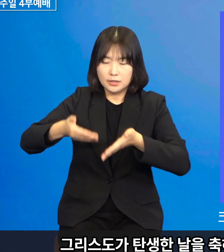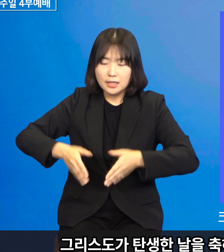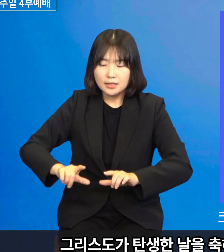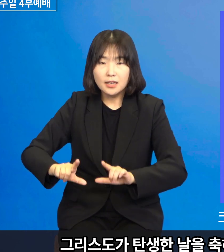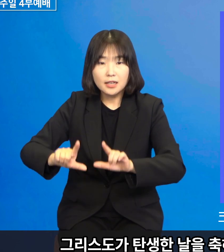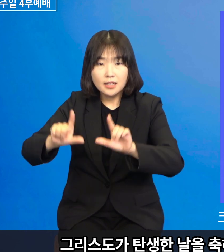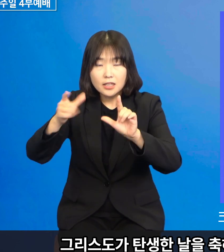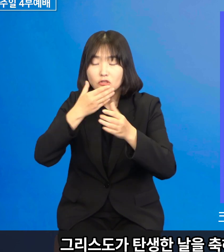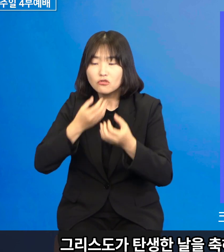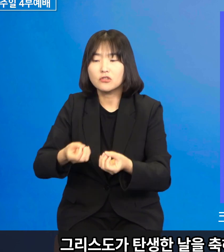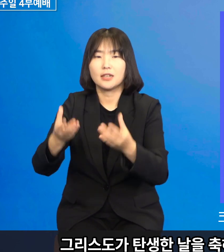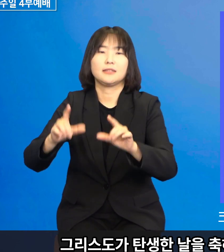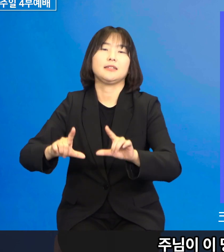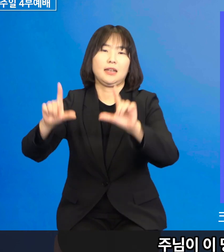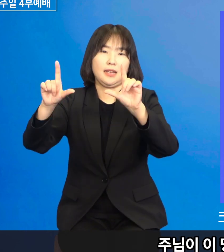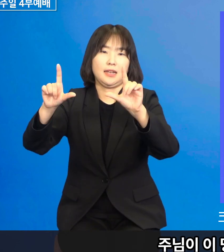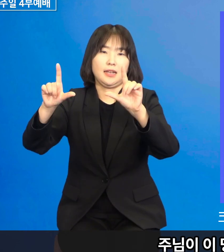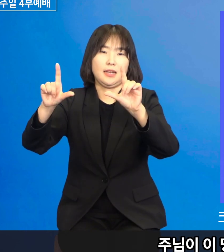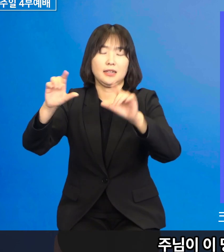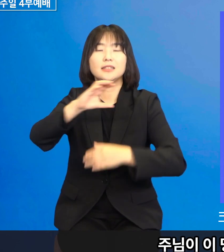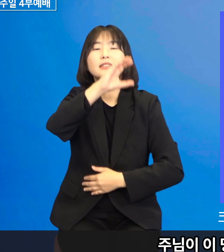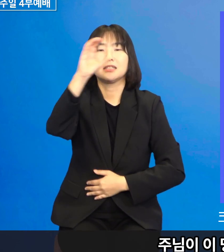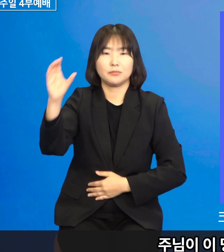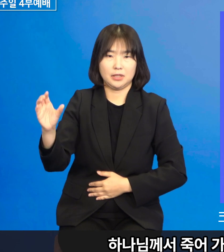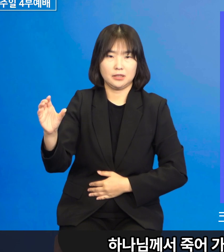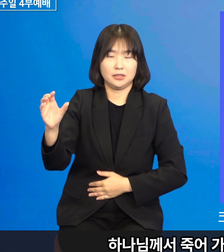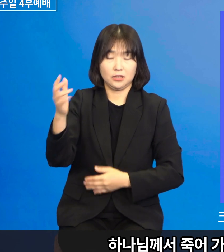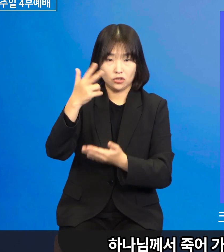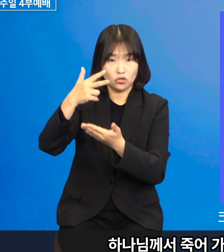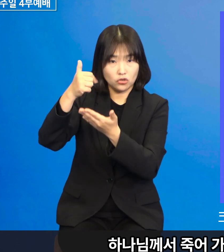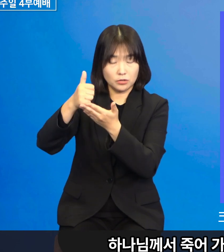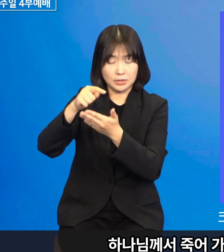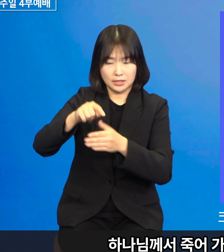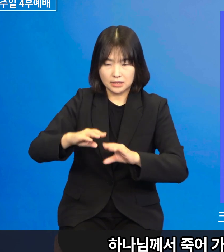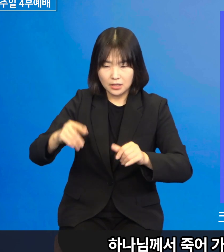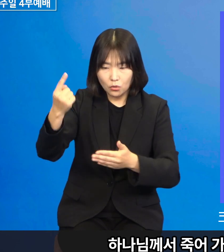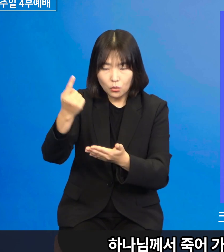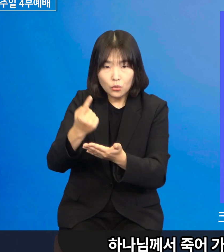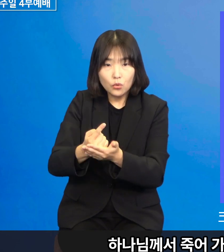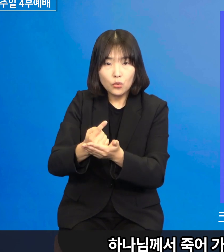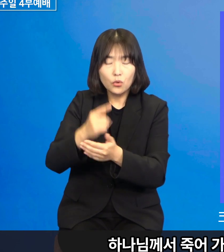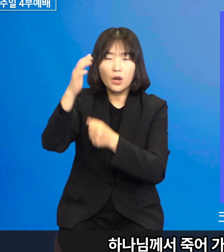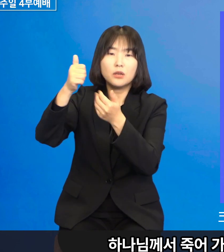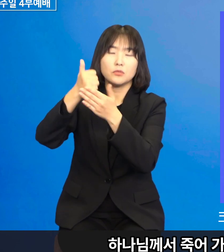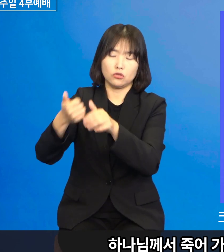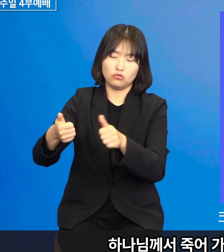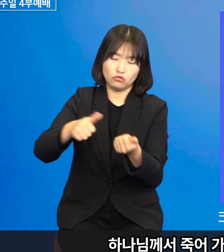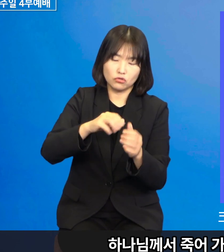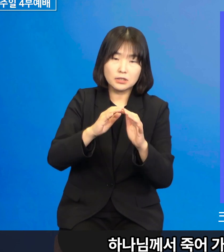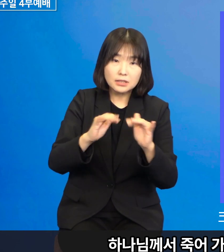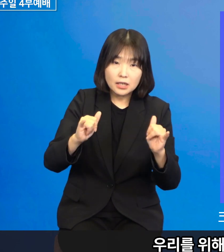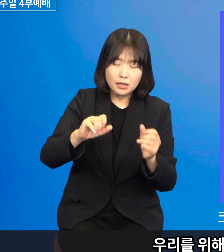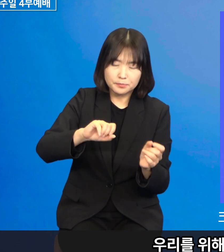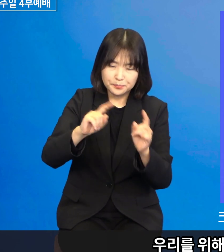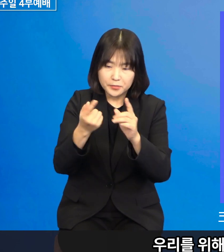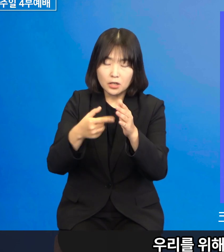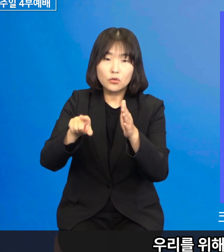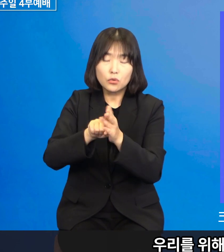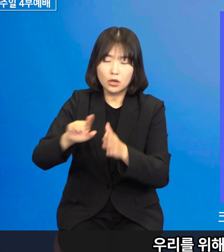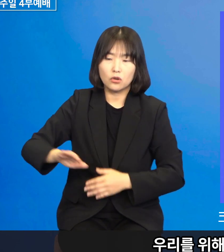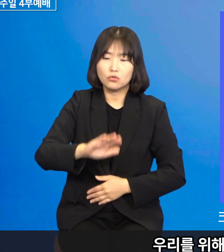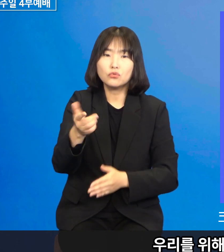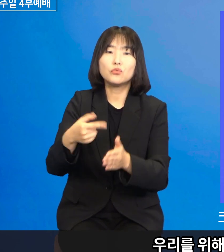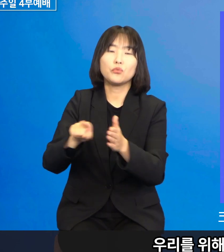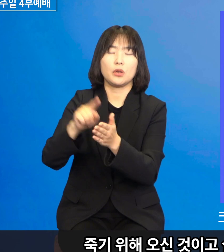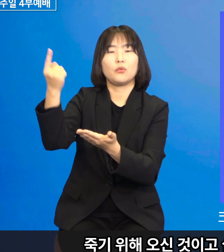날이 크리스마스입니다. 주님이 이 땅에 오신 것은 하나님께서 죽어가는 인간을 살리기 위해, 우리를 위해